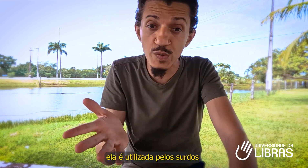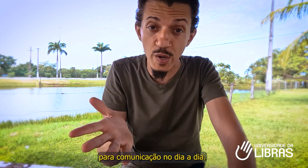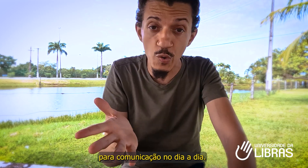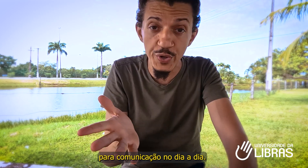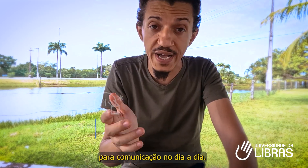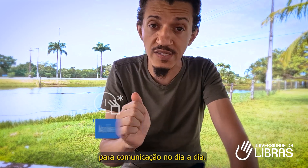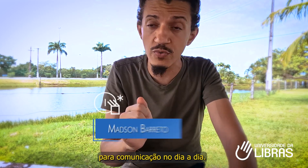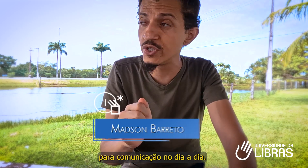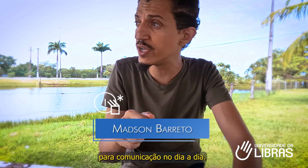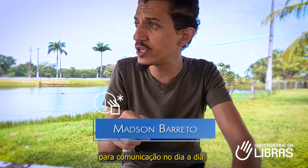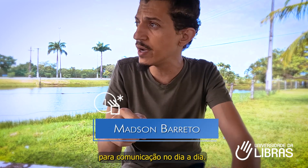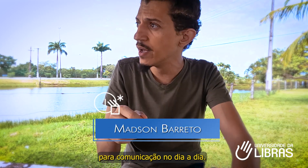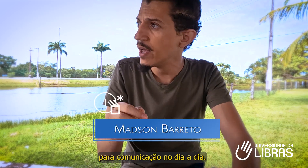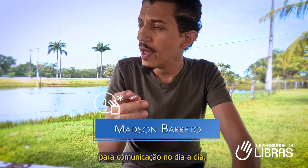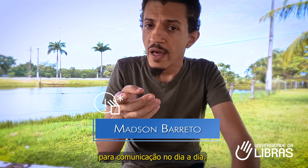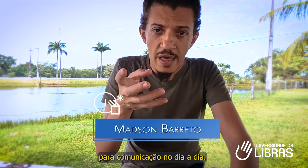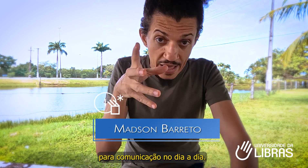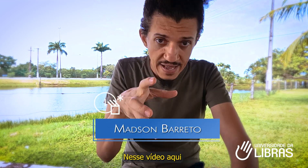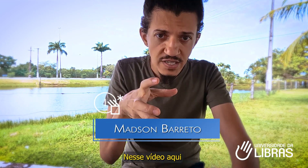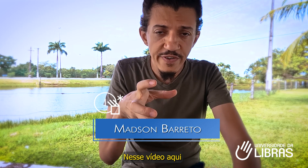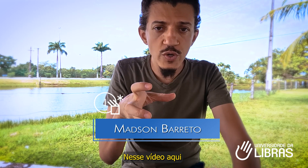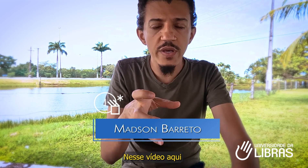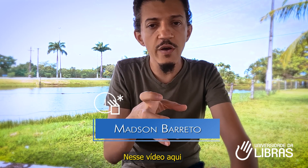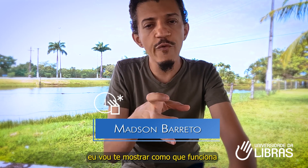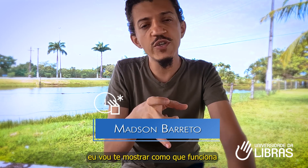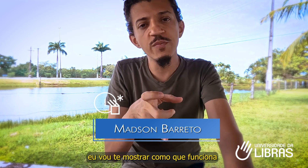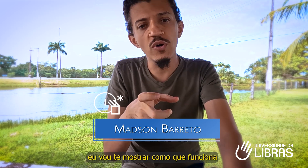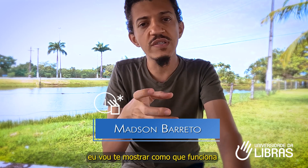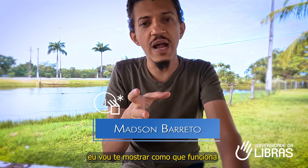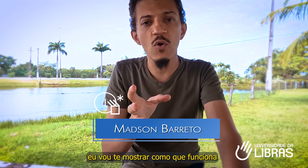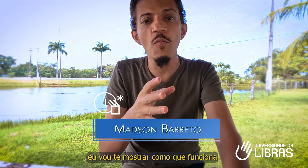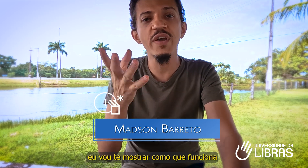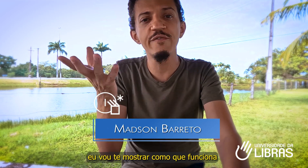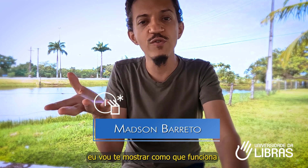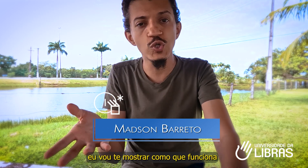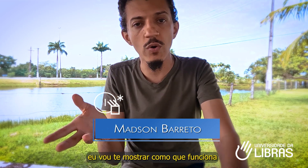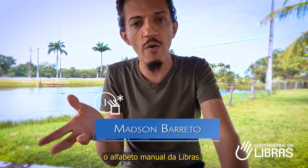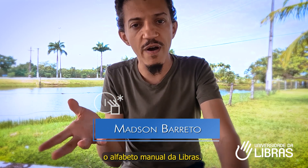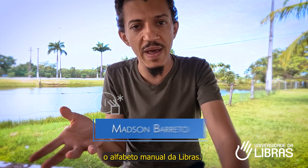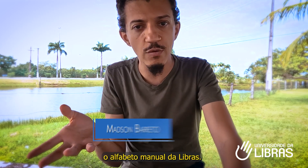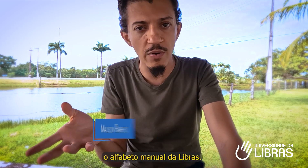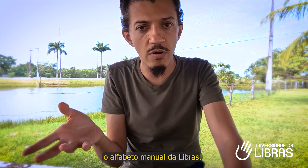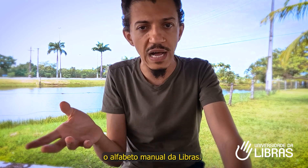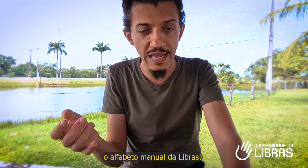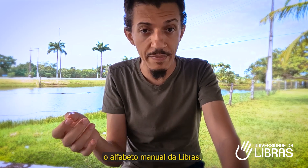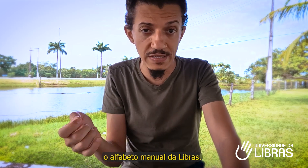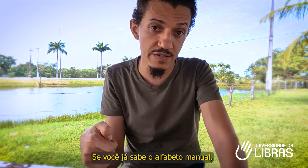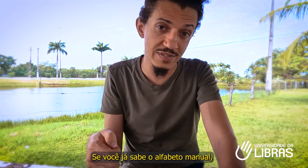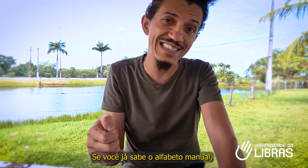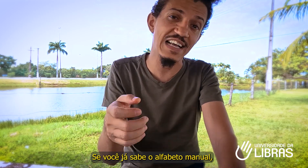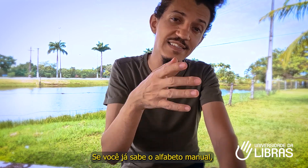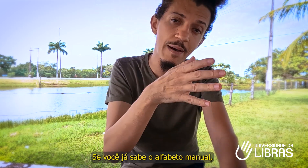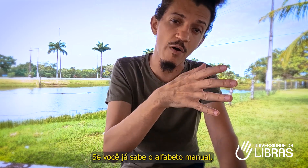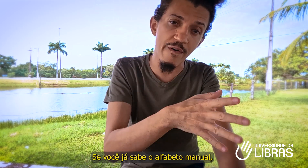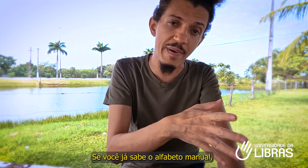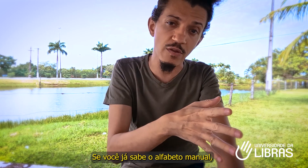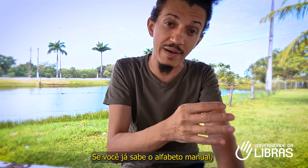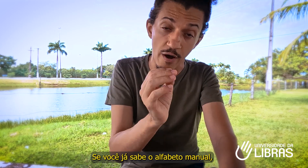para comunicação no dia a dia. Esse vídeo aqui eu vou te mostrar como que funciona o alfabeto manual da Libras. Se você já sabe o alfabeto manual,